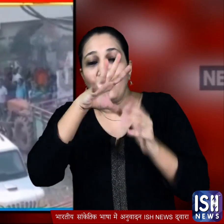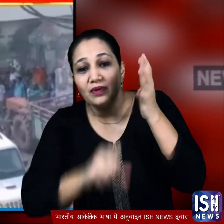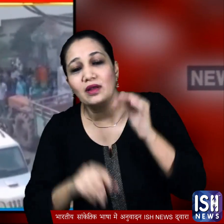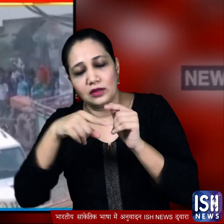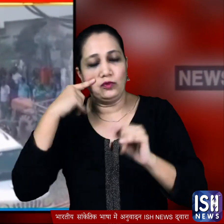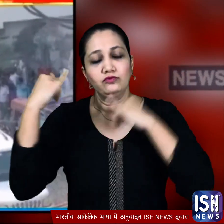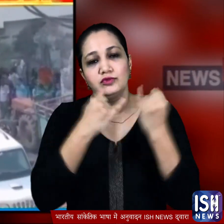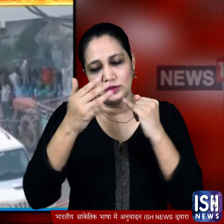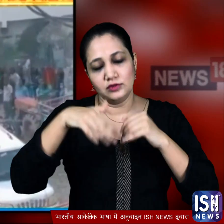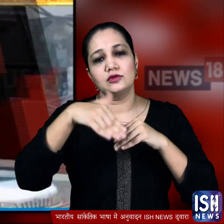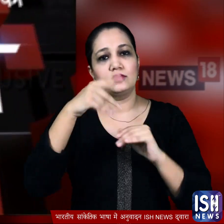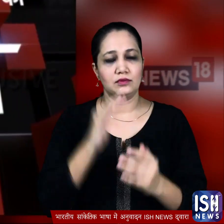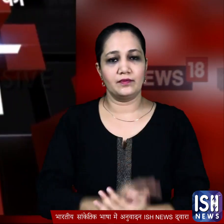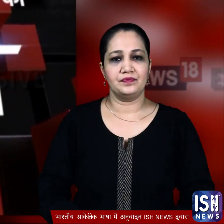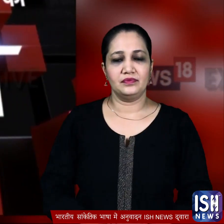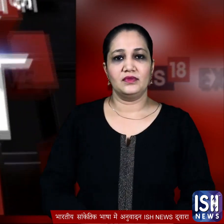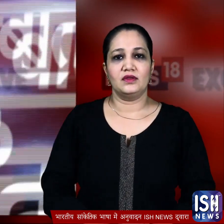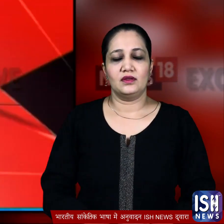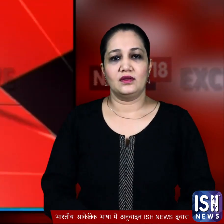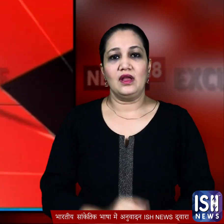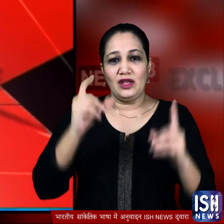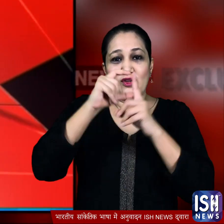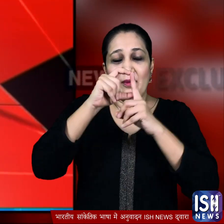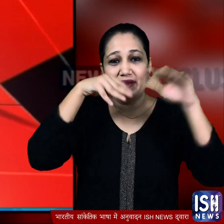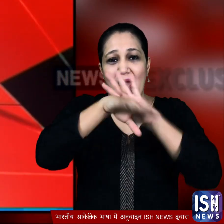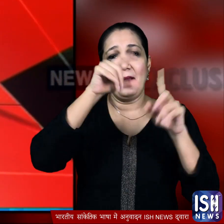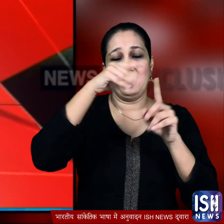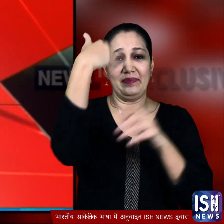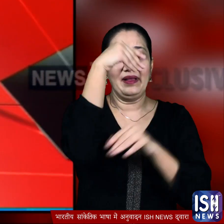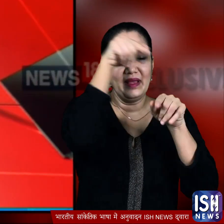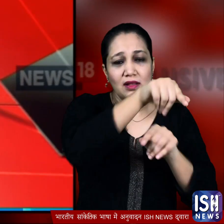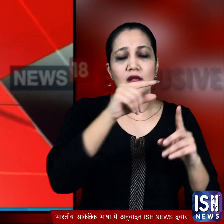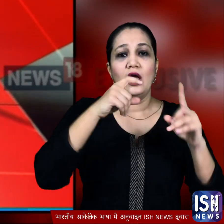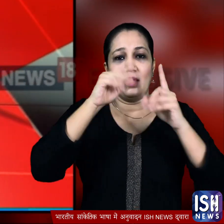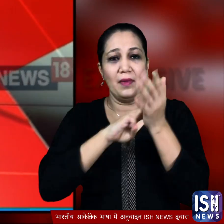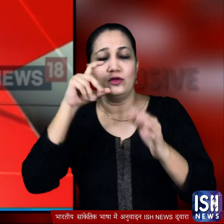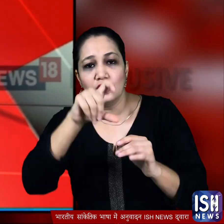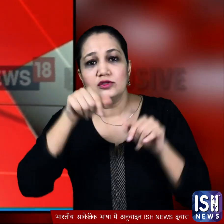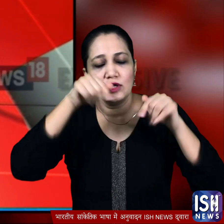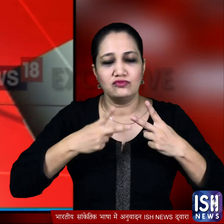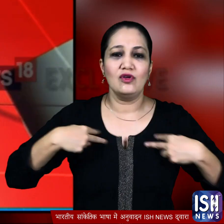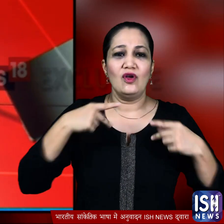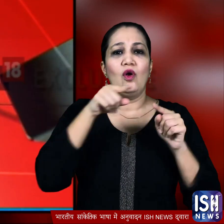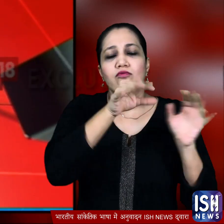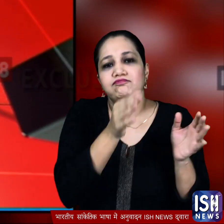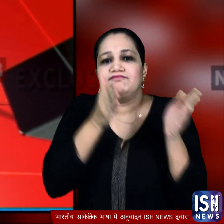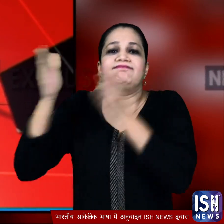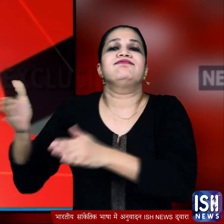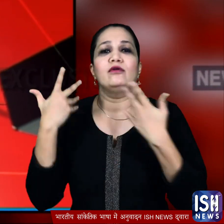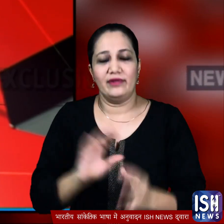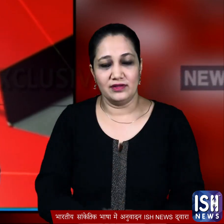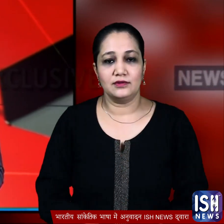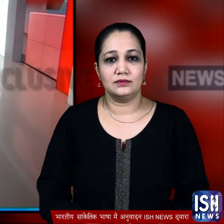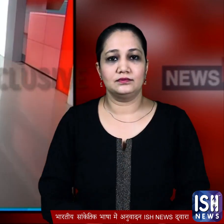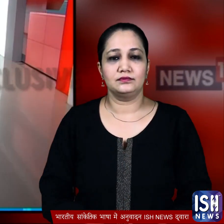बच गए उनकी तलाश तेज कर दी। कैरिबियाई देश डोमिनिका में मेहुल चोकसी के मामले पर सुनवाई टल गई। न्यूज 18 के नीरज कुमार